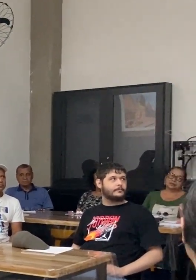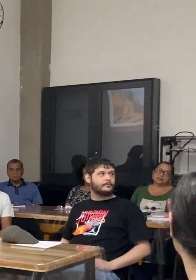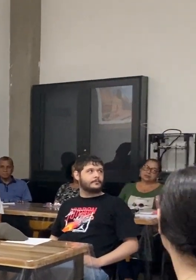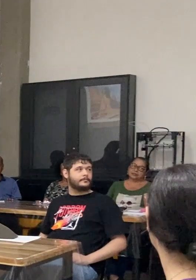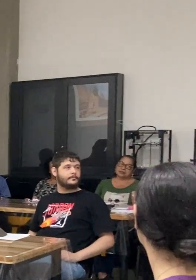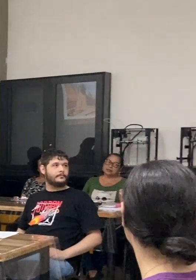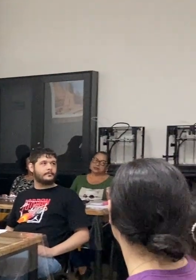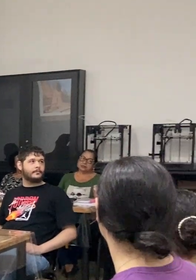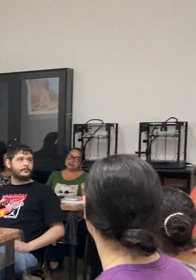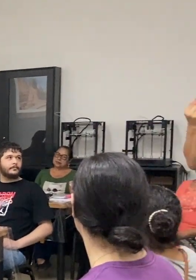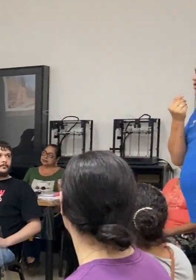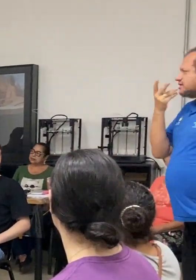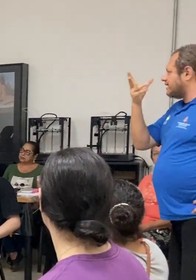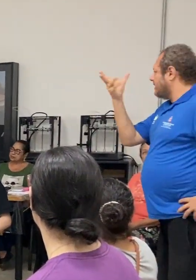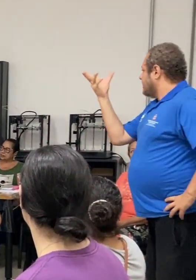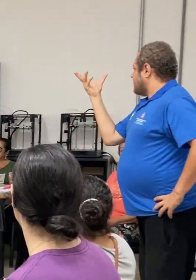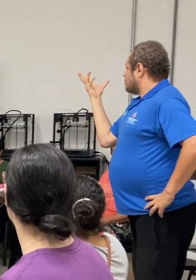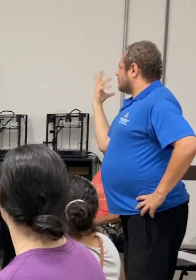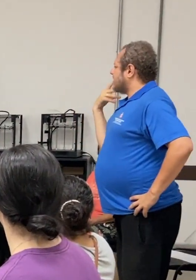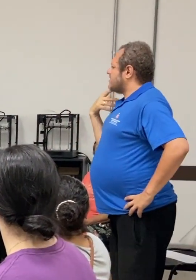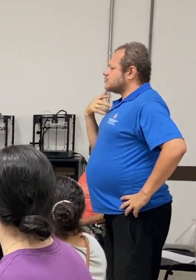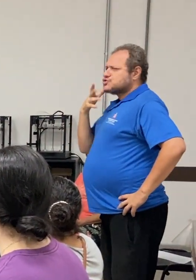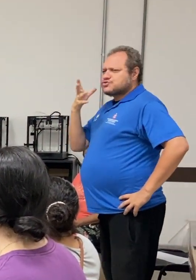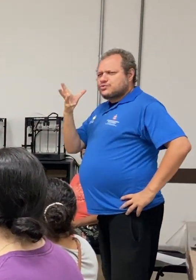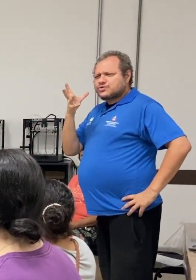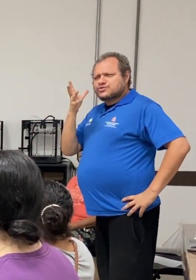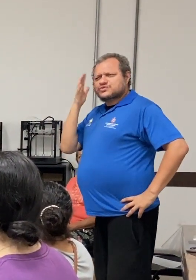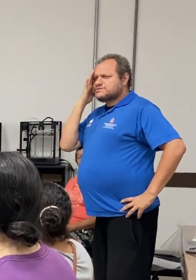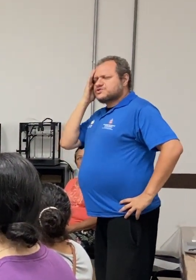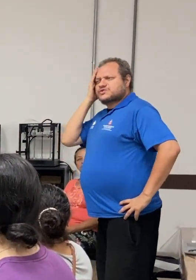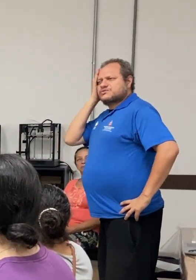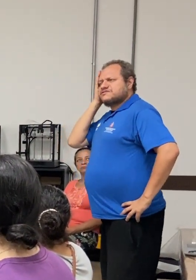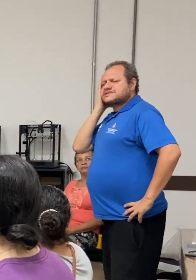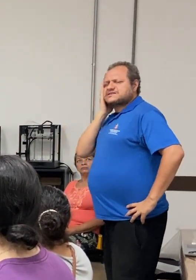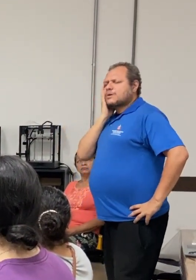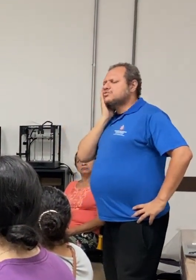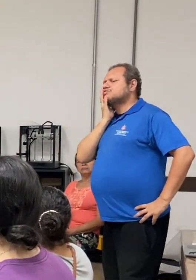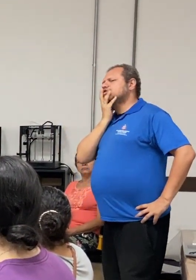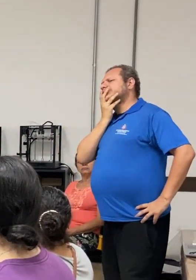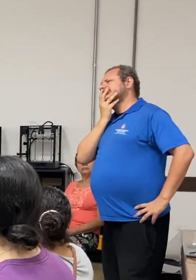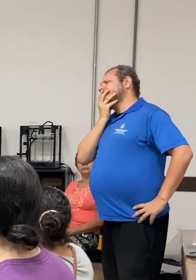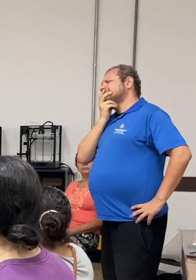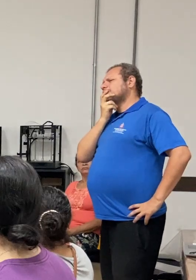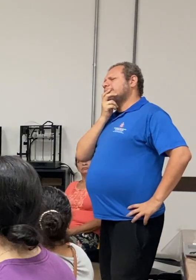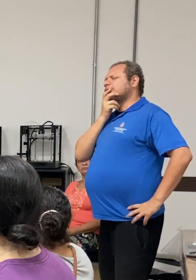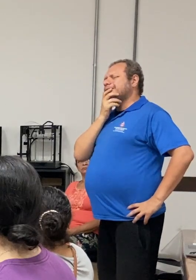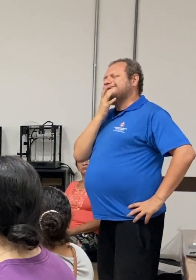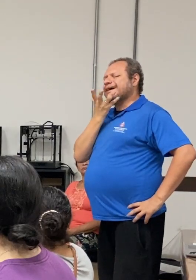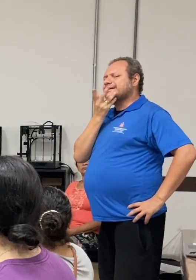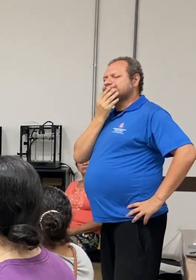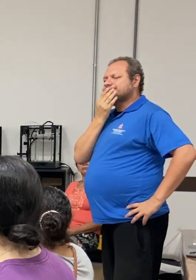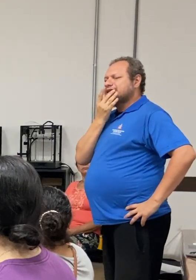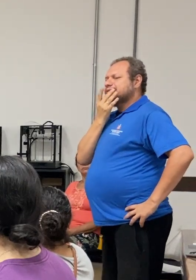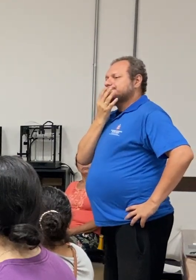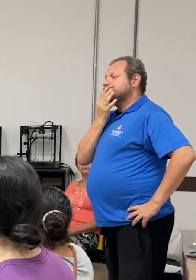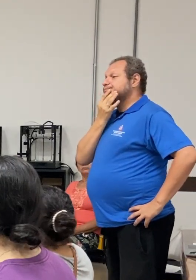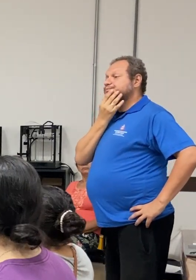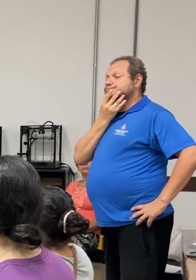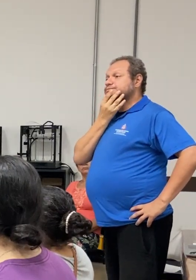a sociedade entendia e olhava os surdos ou as pessoas com deficiência como um todo ali? Como é que era? Algo divino.